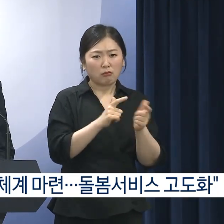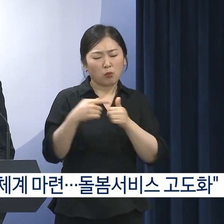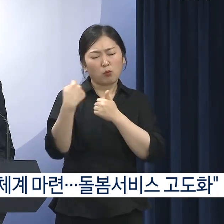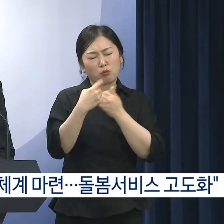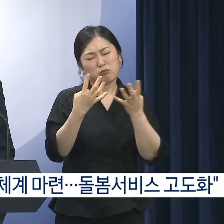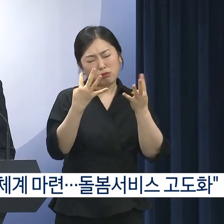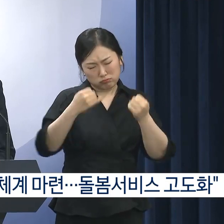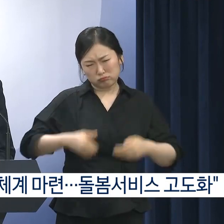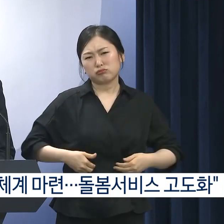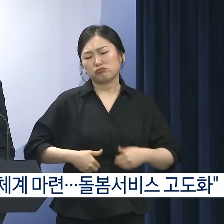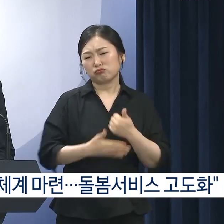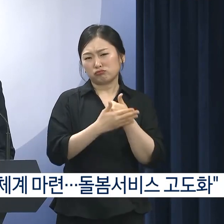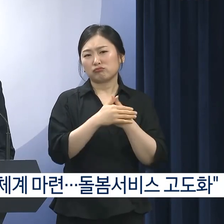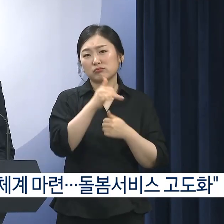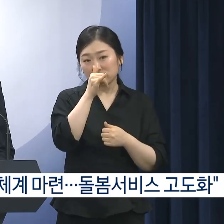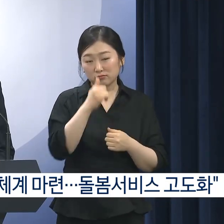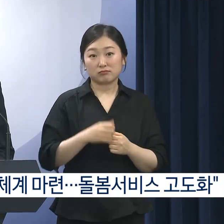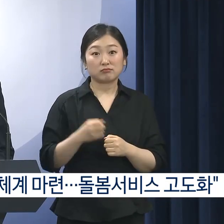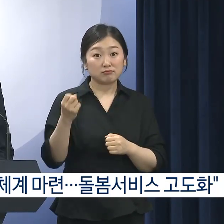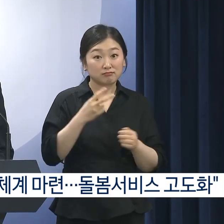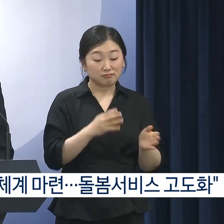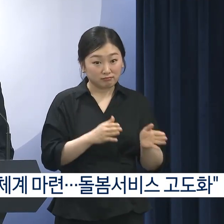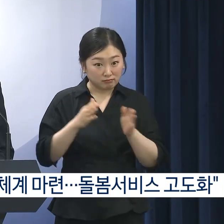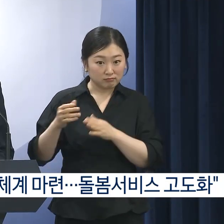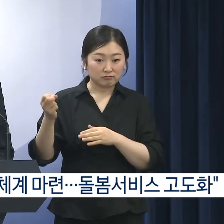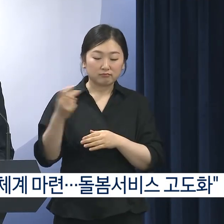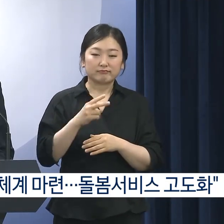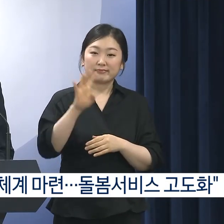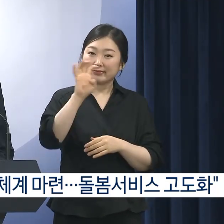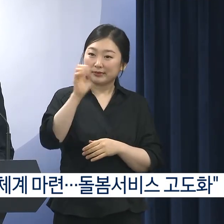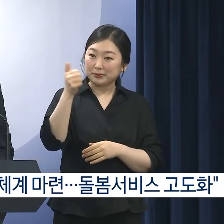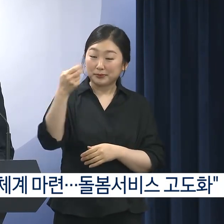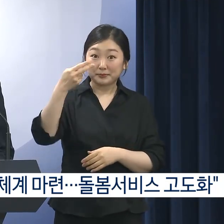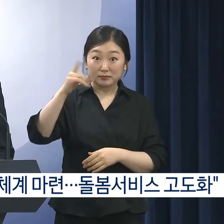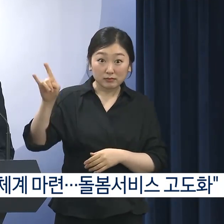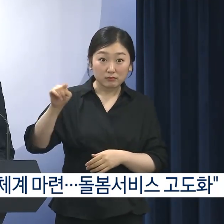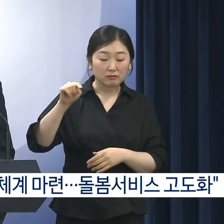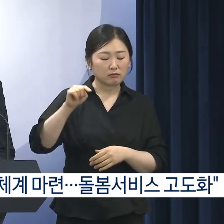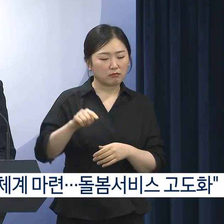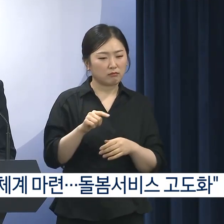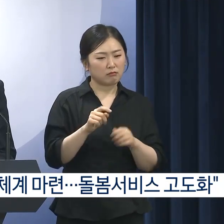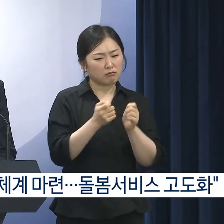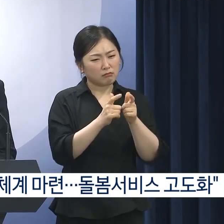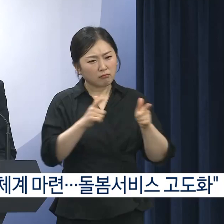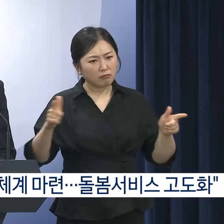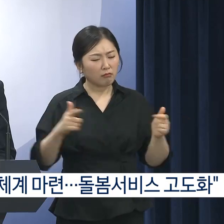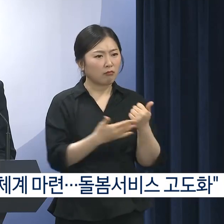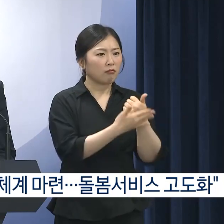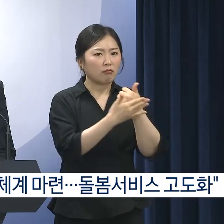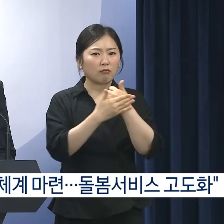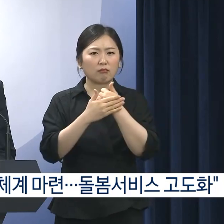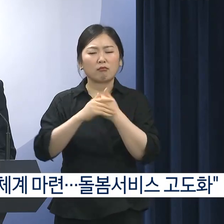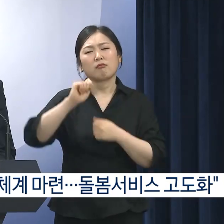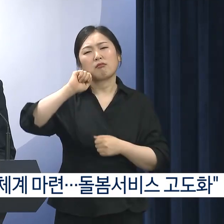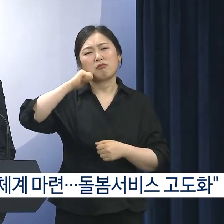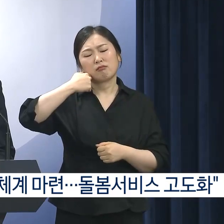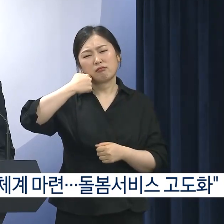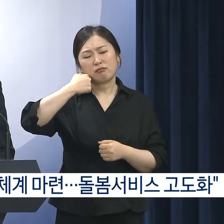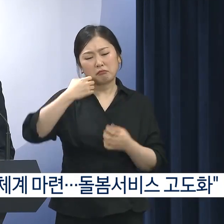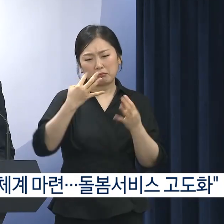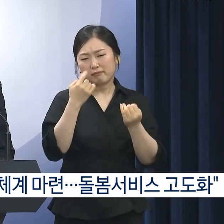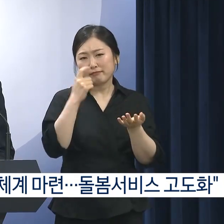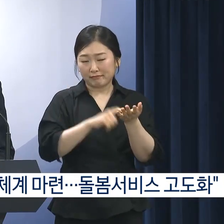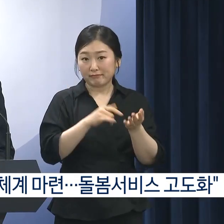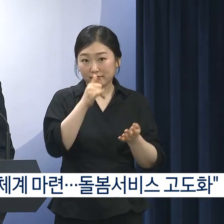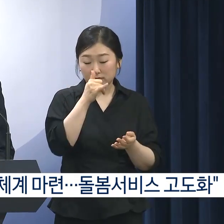중장년층은 돌봄 서비스가 받기가 상당히 어려운 면도 있었습니다. 일상 돌봄 서비스는 소득